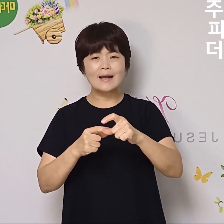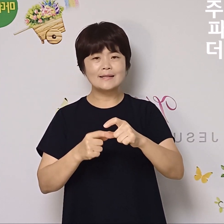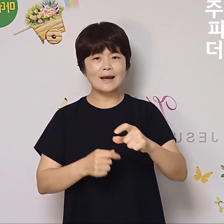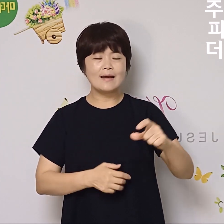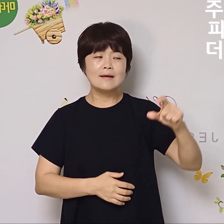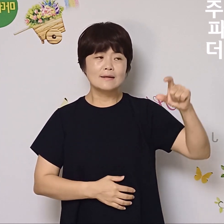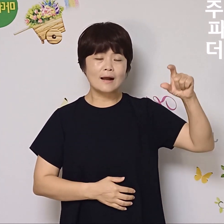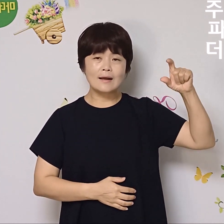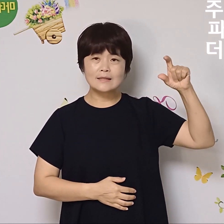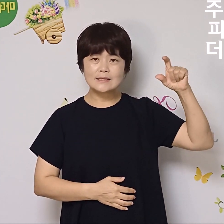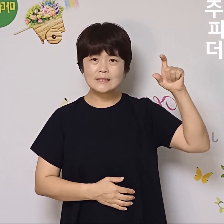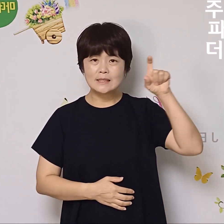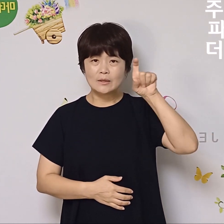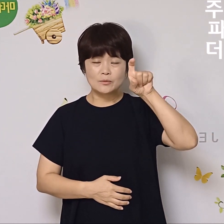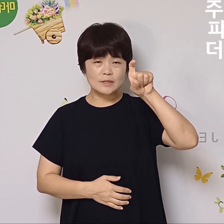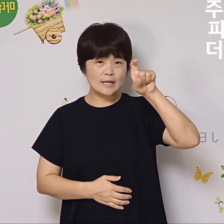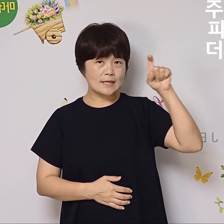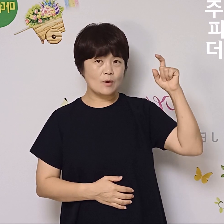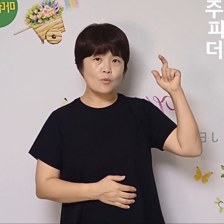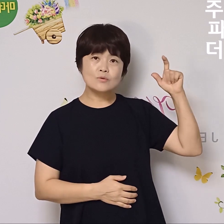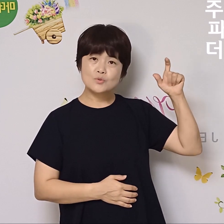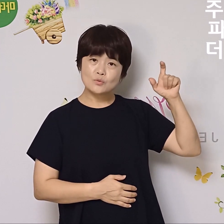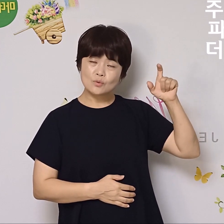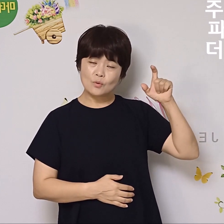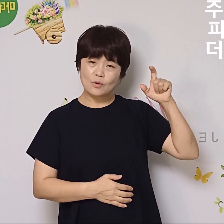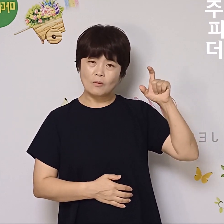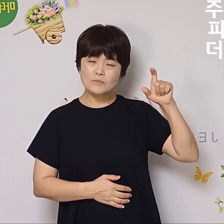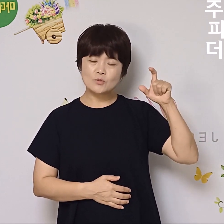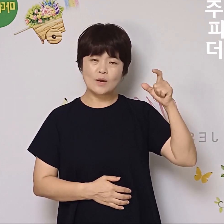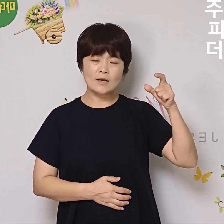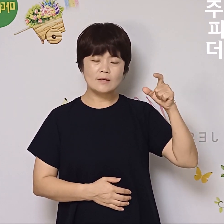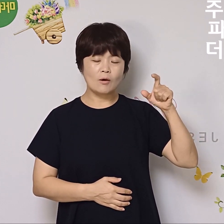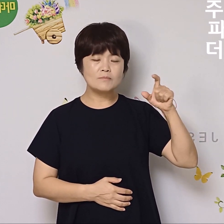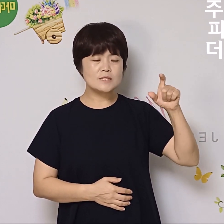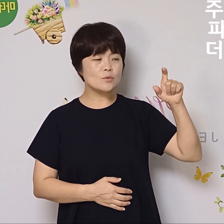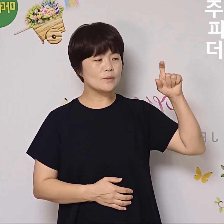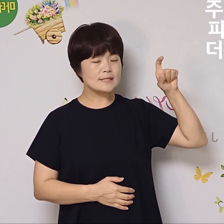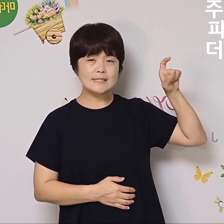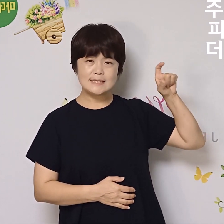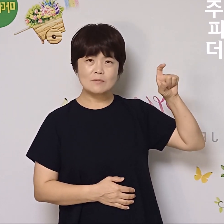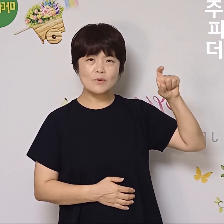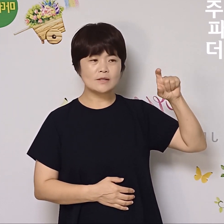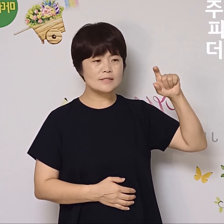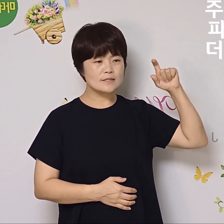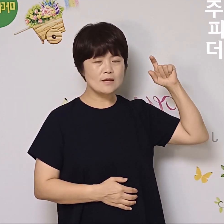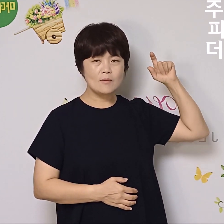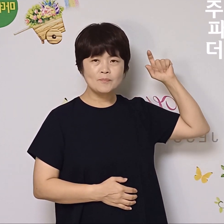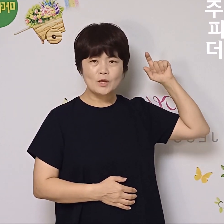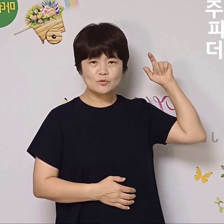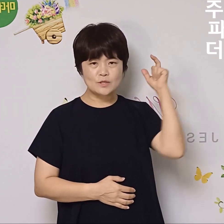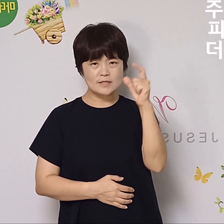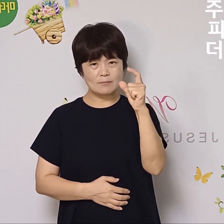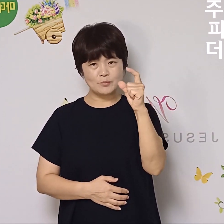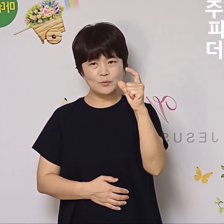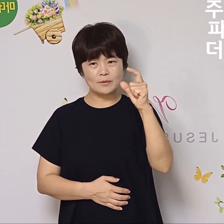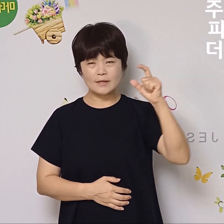강하다. 강하다는 이렇게 약간 오른손으로 검지와 엄지로 이렇게 C자 모양을 해서 뒤에서 앞으로 이렇게